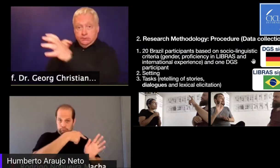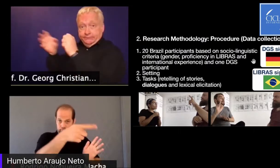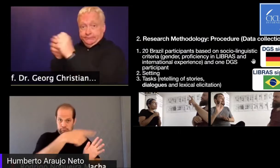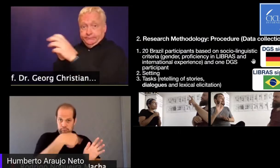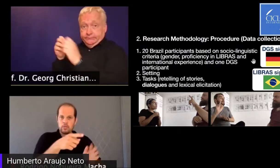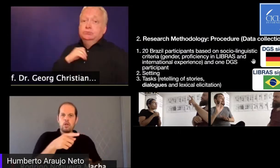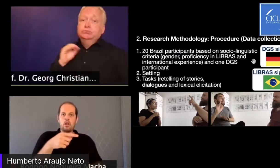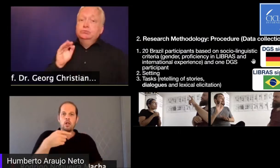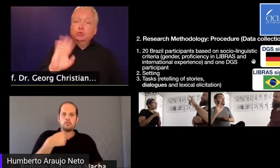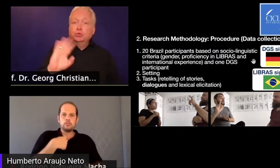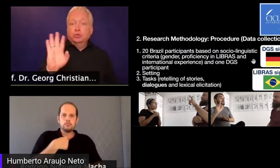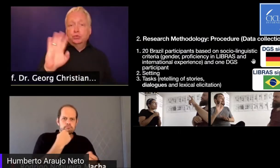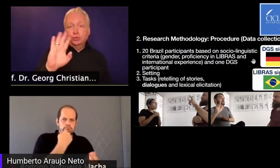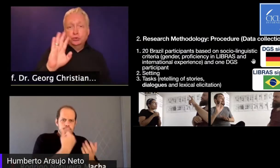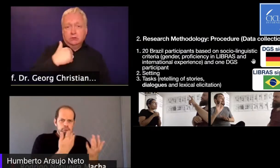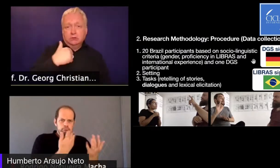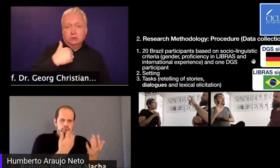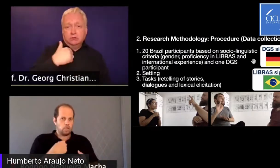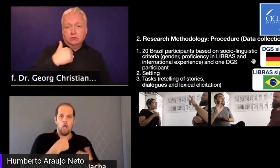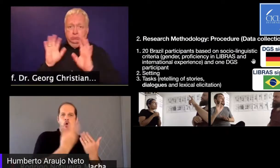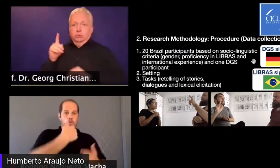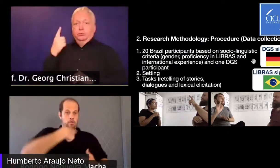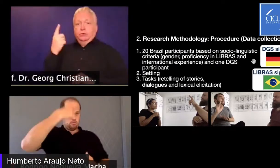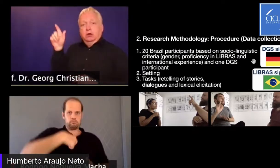Selecionamos essas pessoas fluentes em Libras.